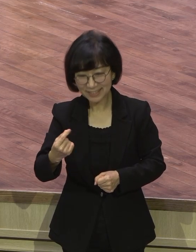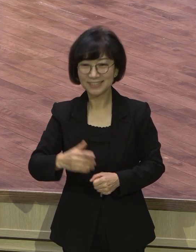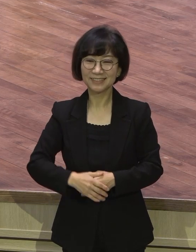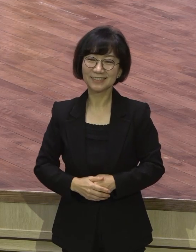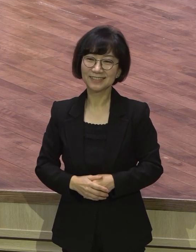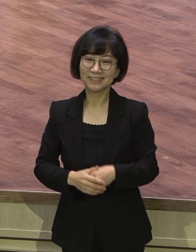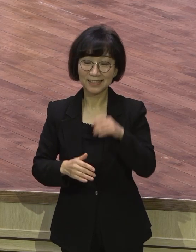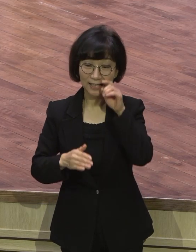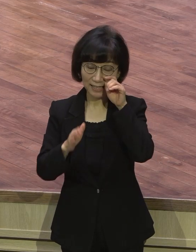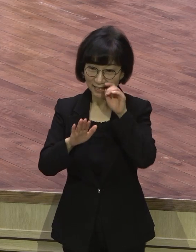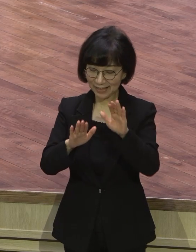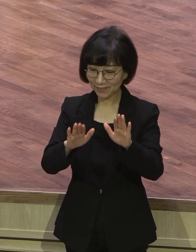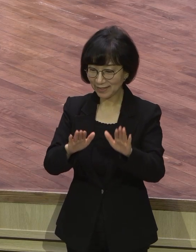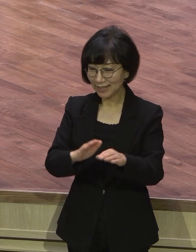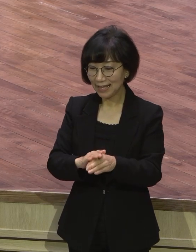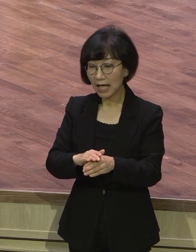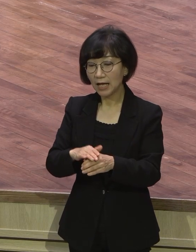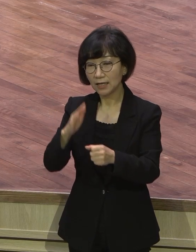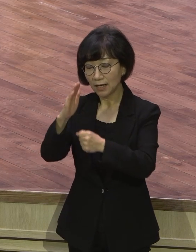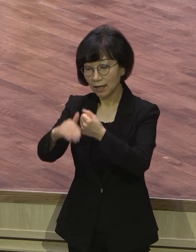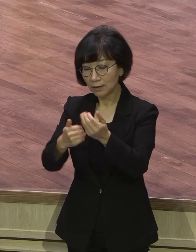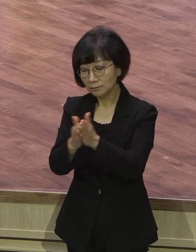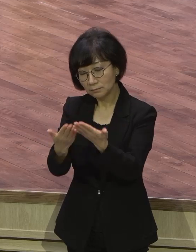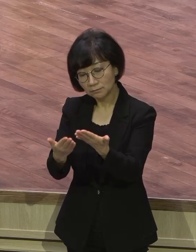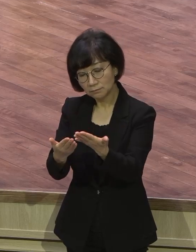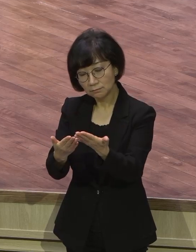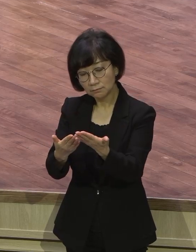그런데 성경은 거기까지 가라고 합니다.